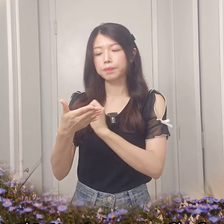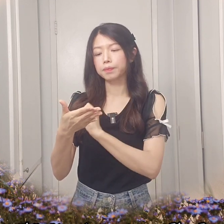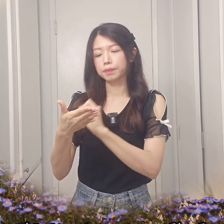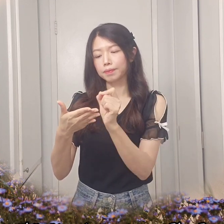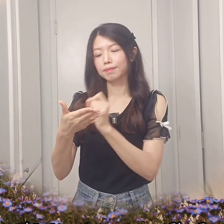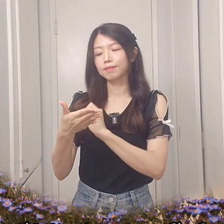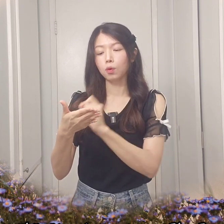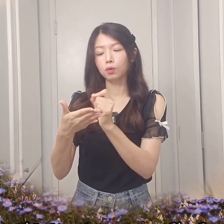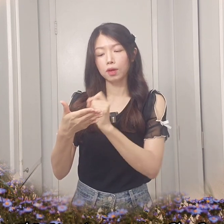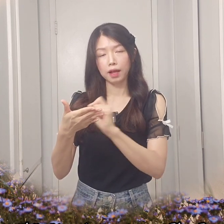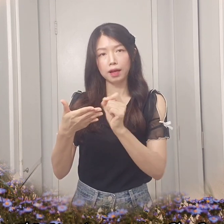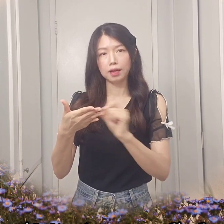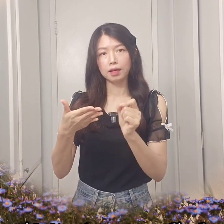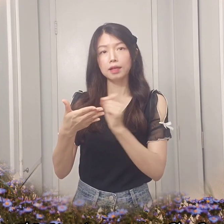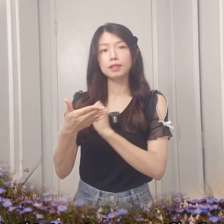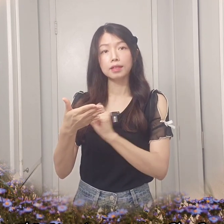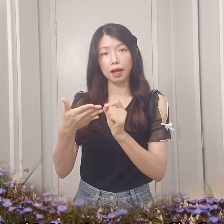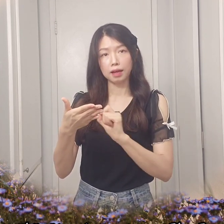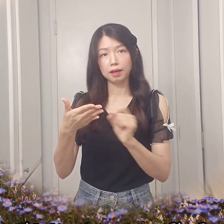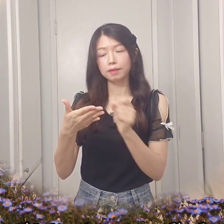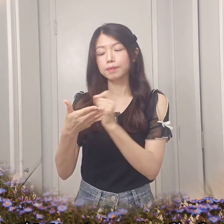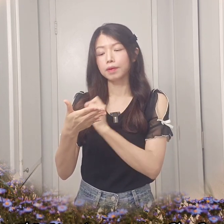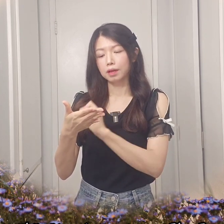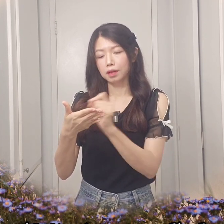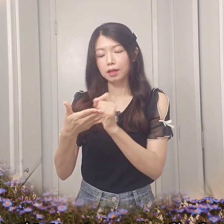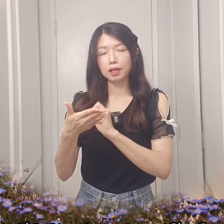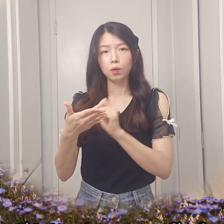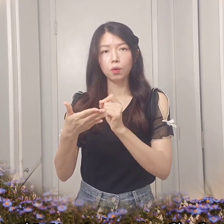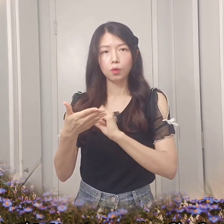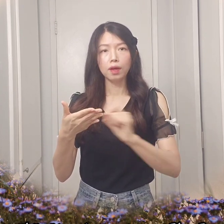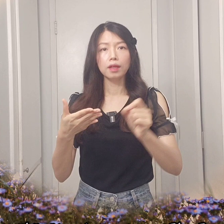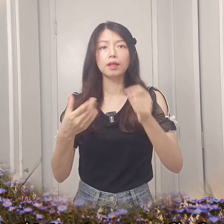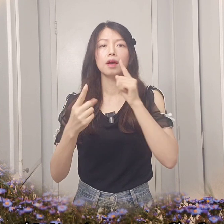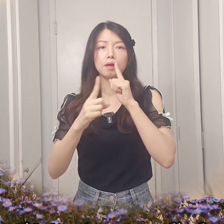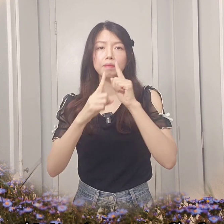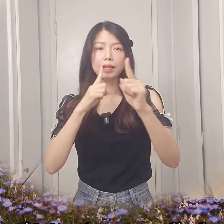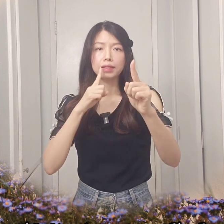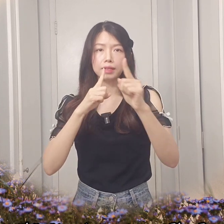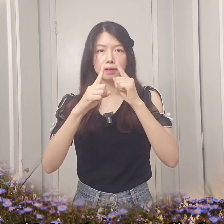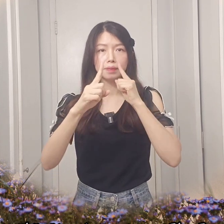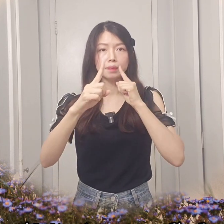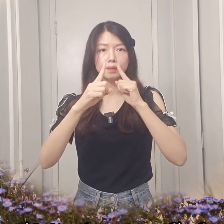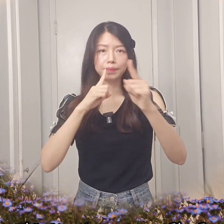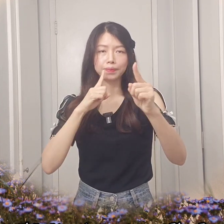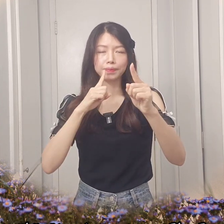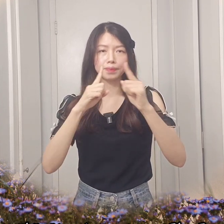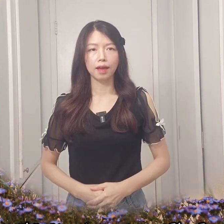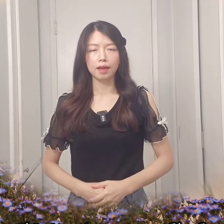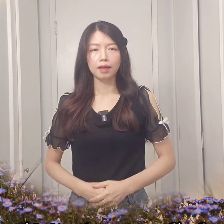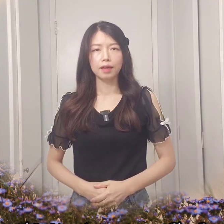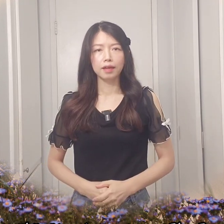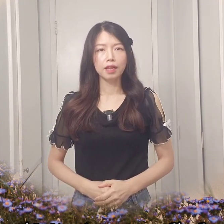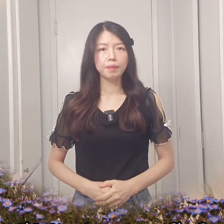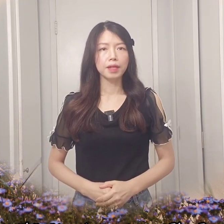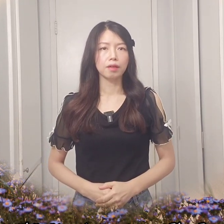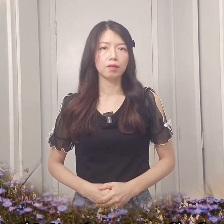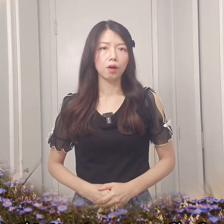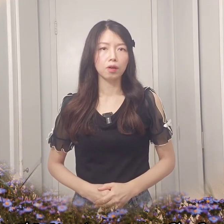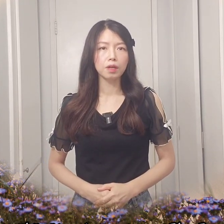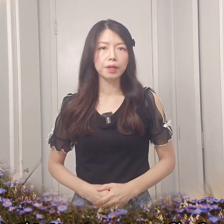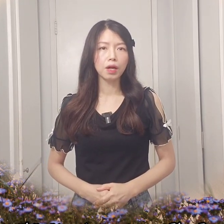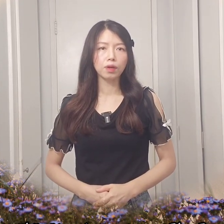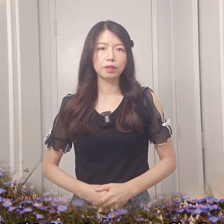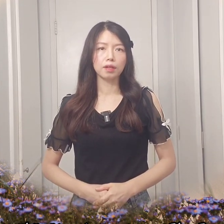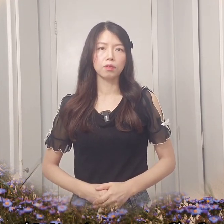쓰듯이 기록되다, 쓰다. 기록된 말씀 힘이